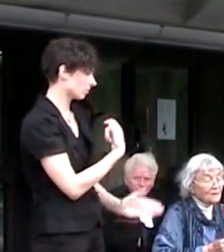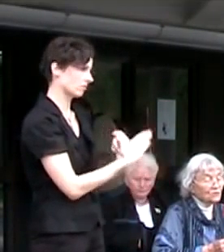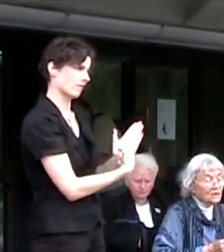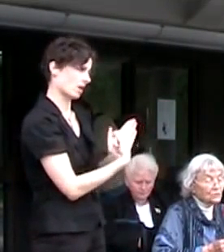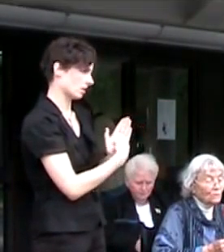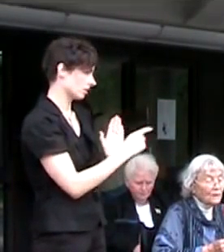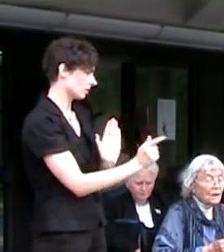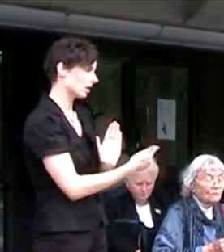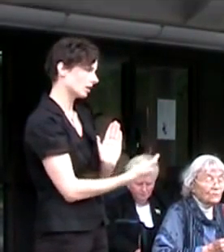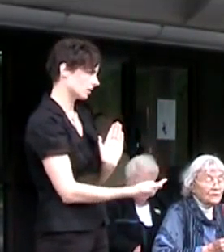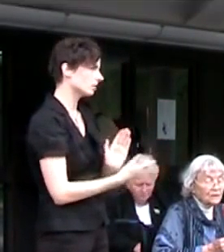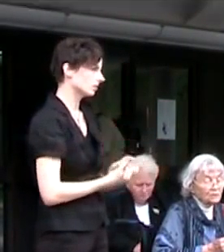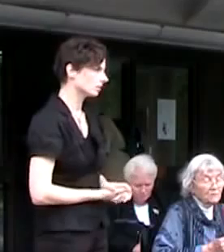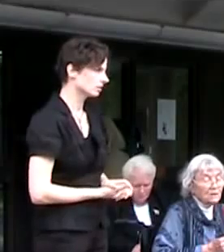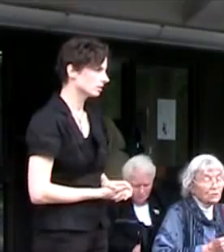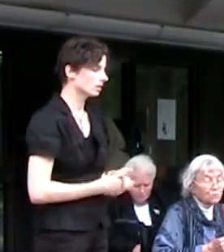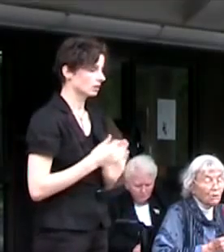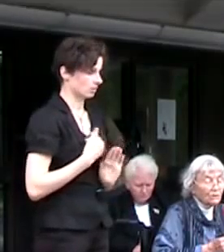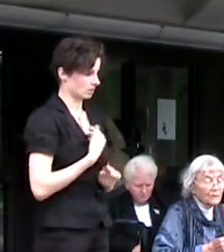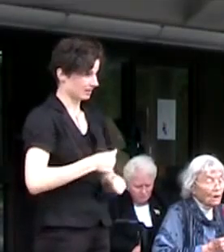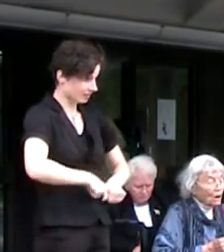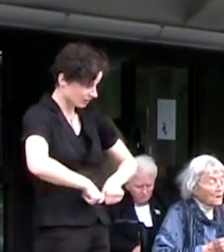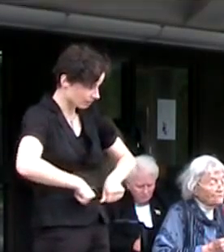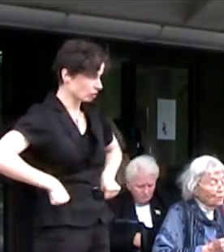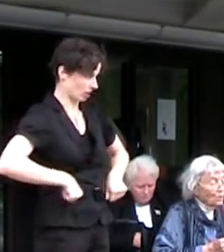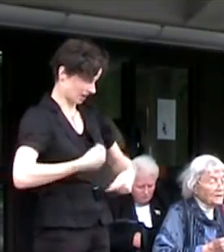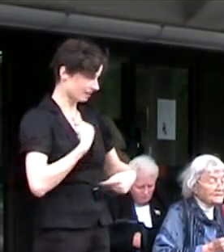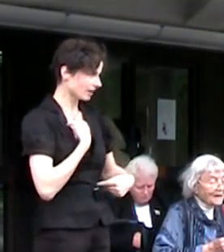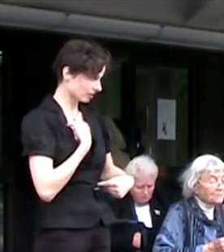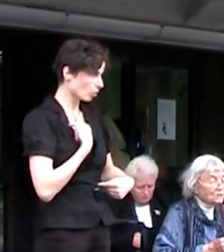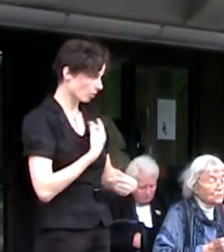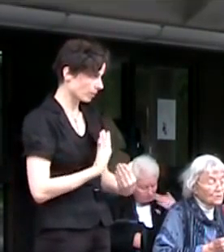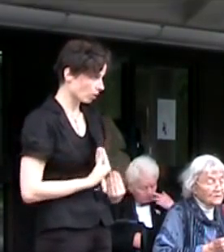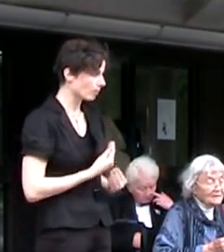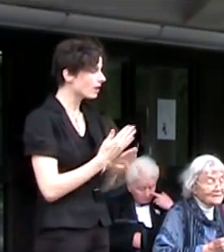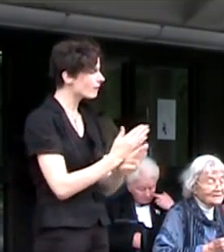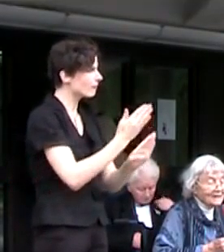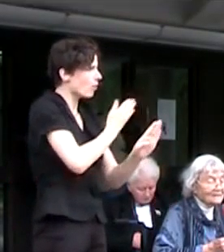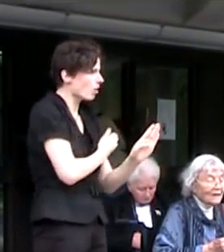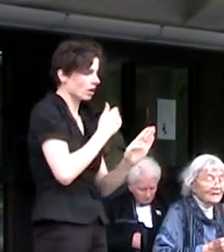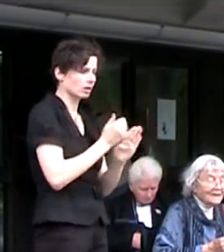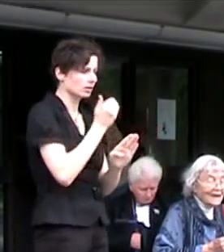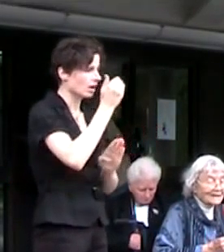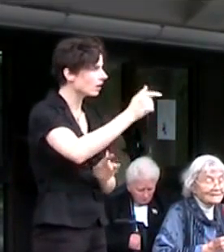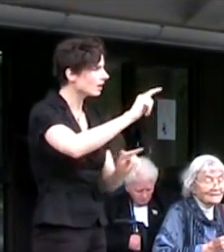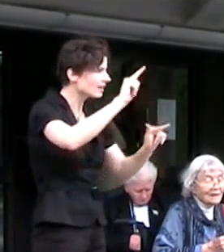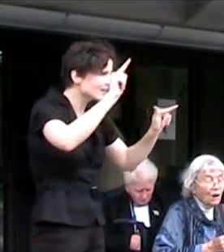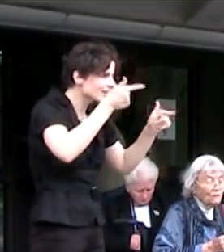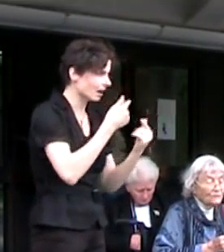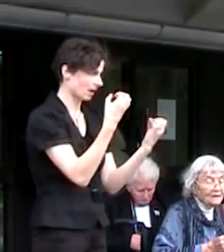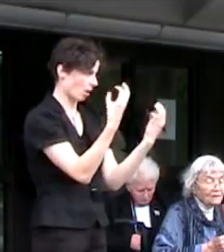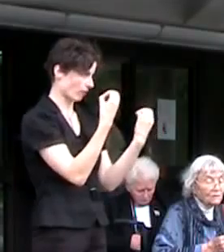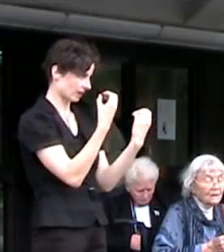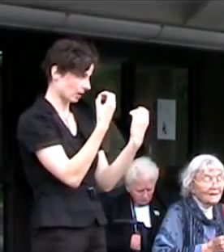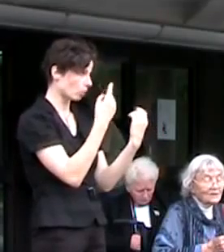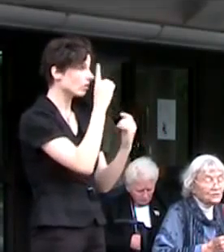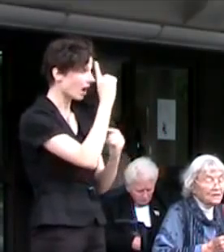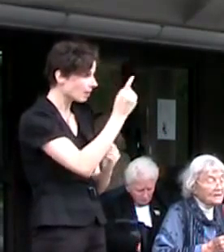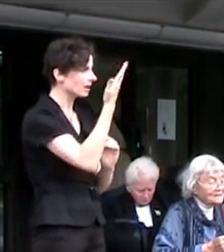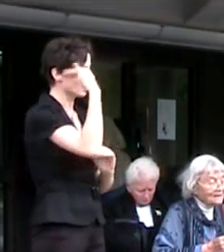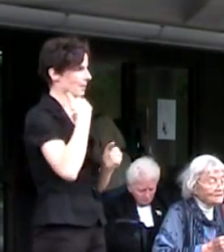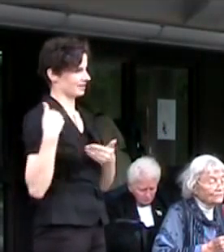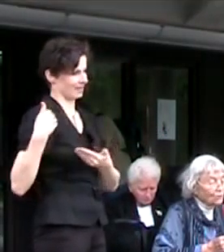meiner Zwangsstation wurde nicht mit mir gesprochen, obwohl das Gesundheitsgesetz die ärztliche Aufklärung